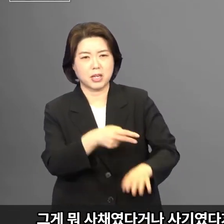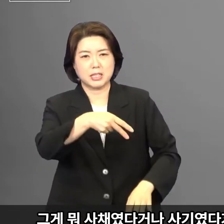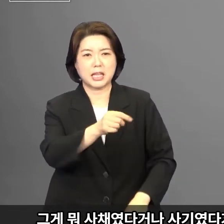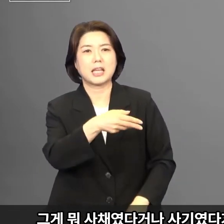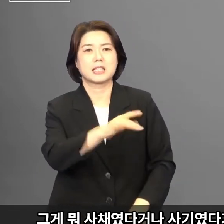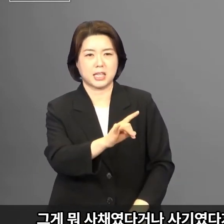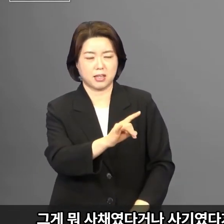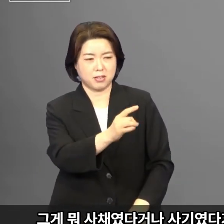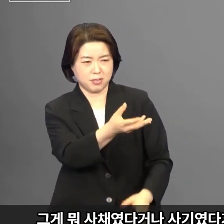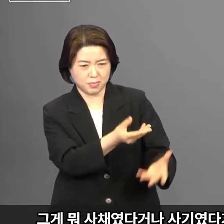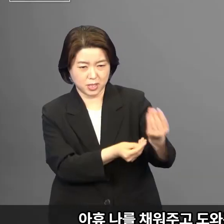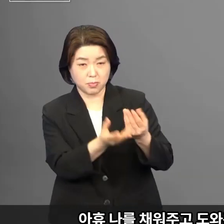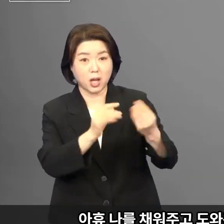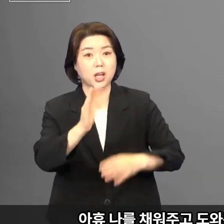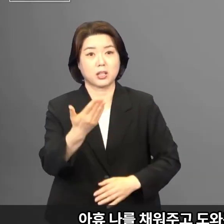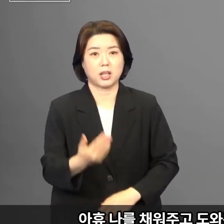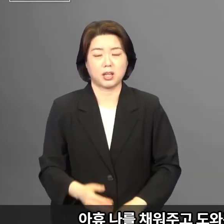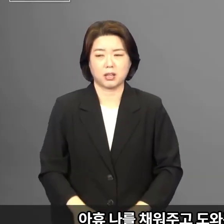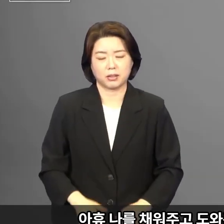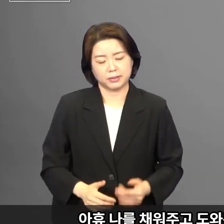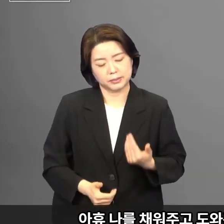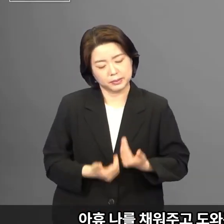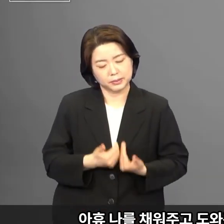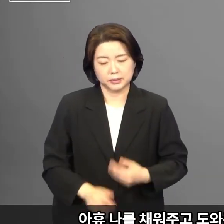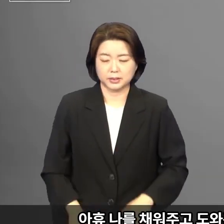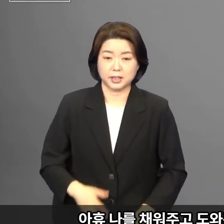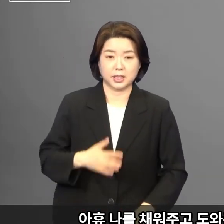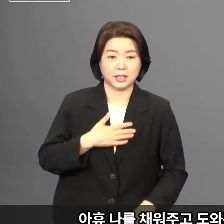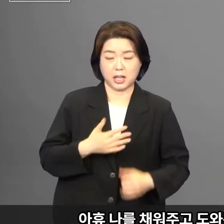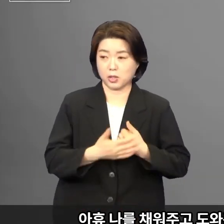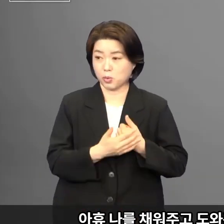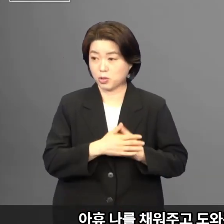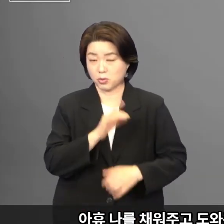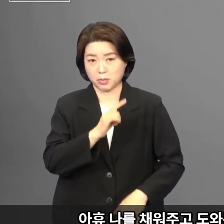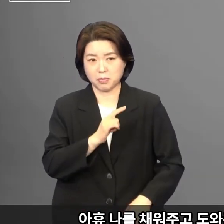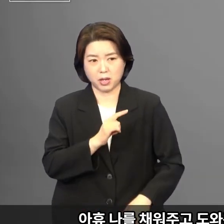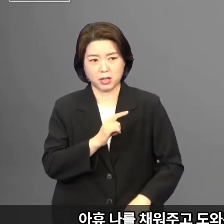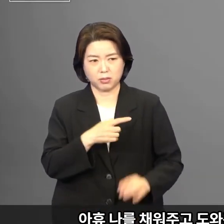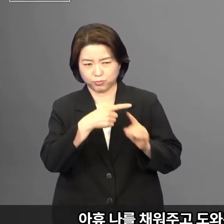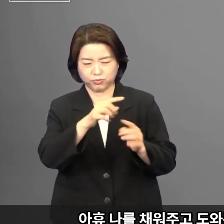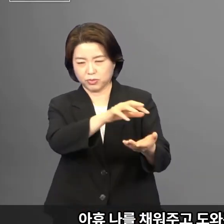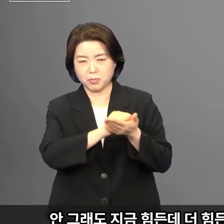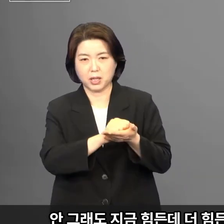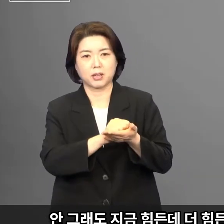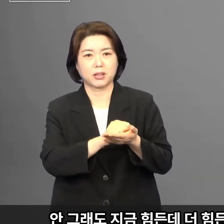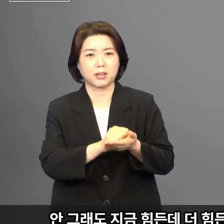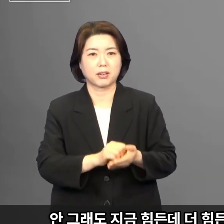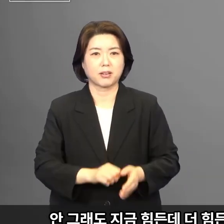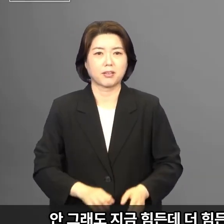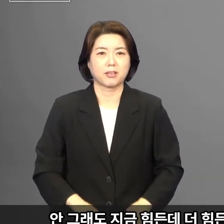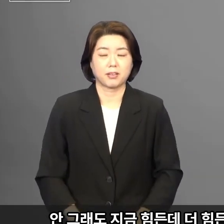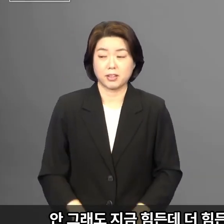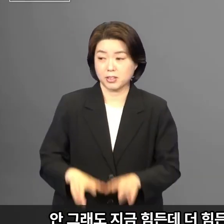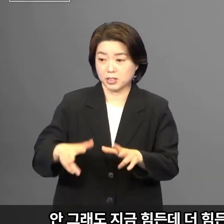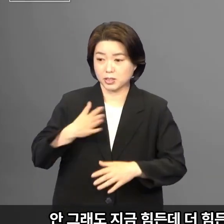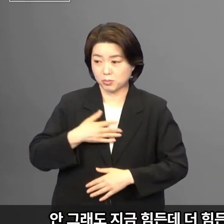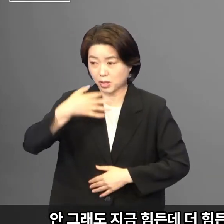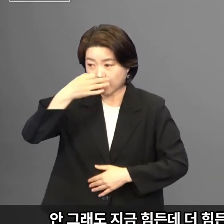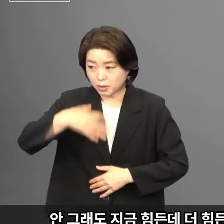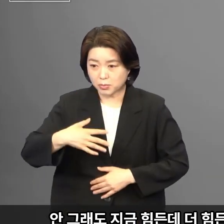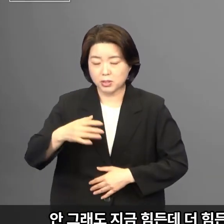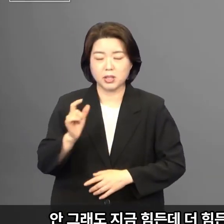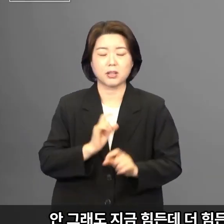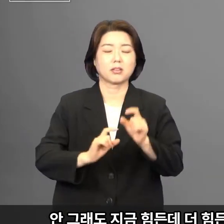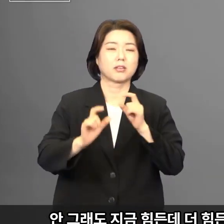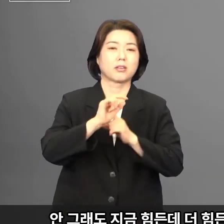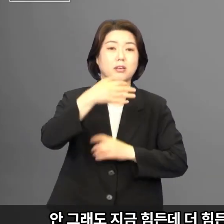뭔가 깨름칙했는데 아유 나를 채워주고 도와준다고 하니 그걸 받아들였다가 안 그래도 지금 힘든데